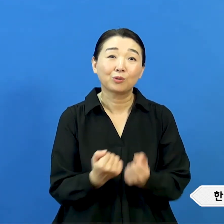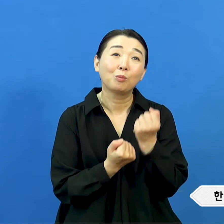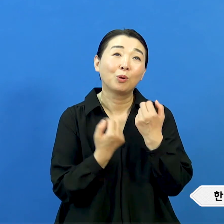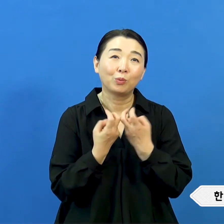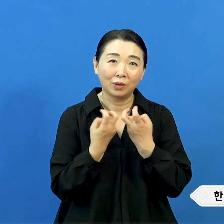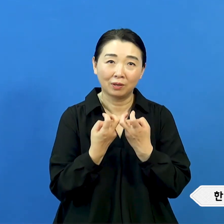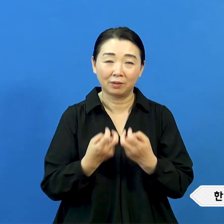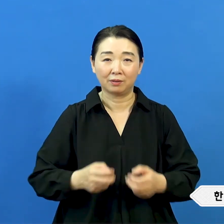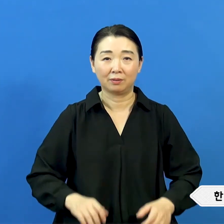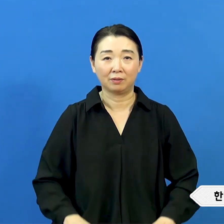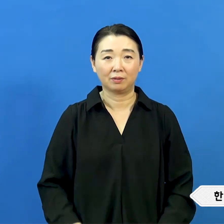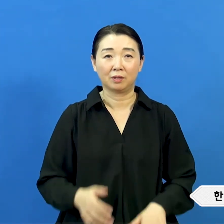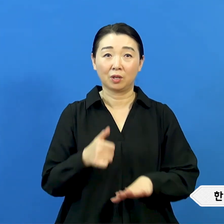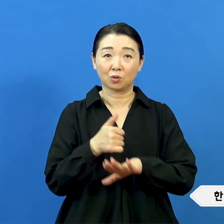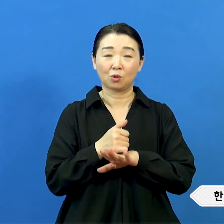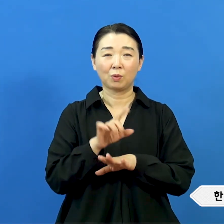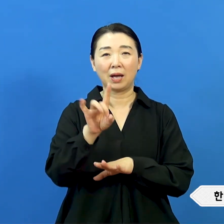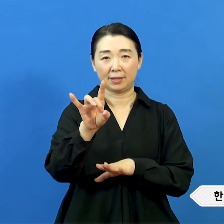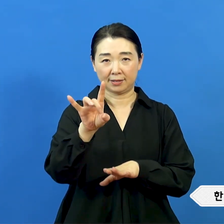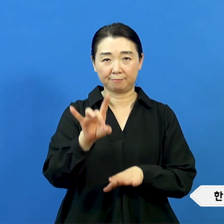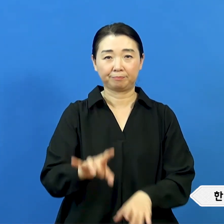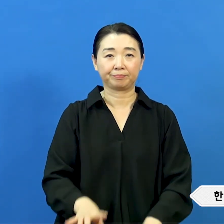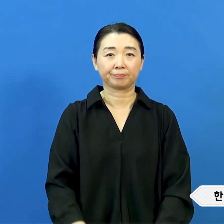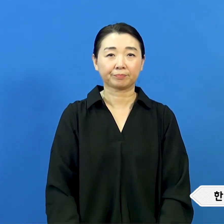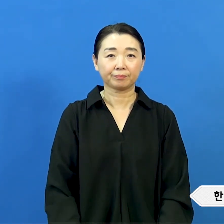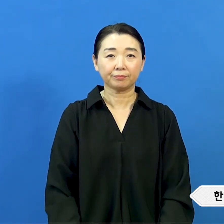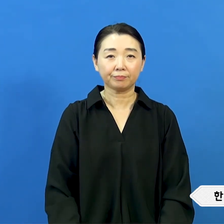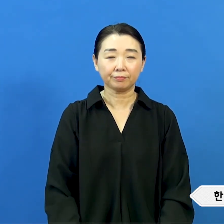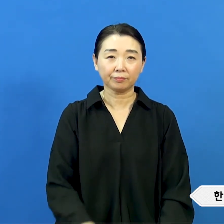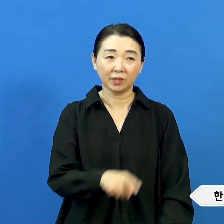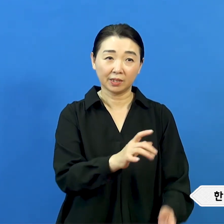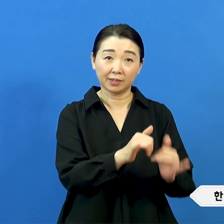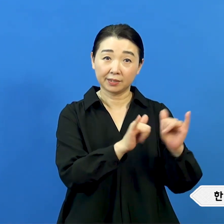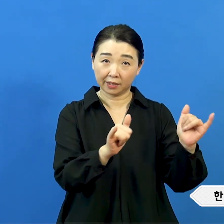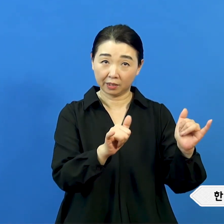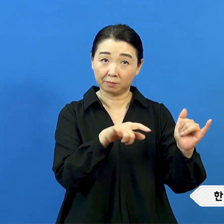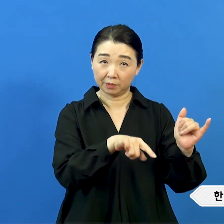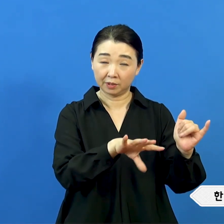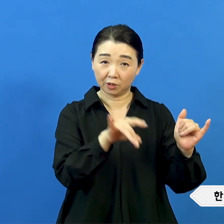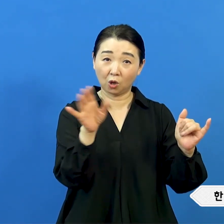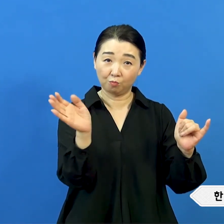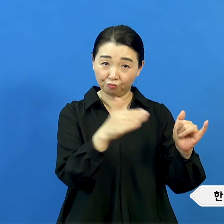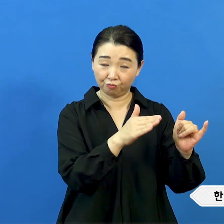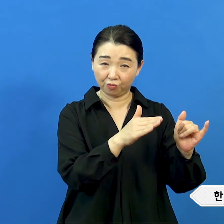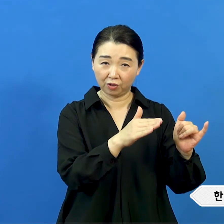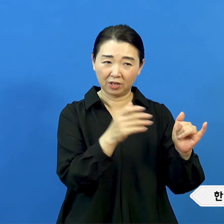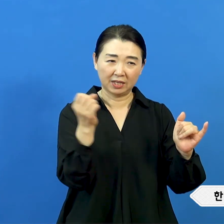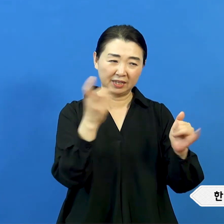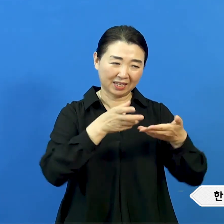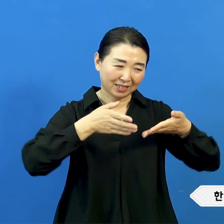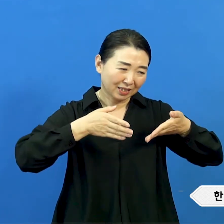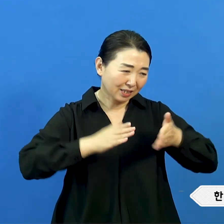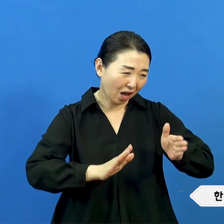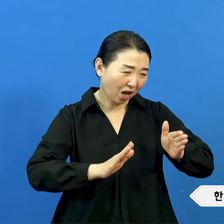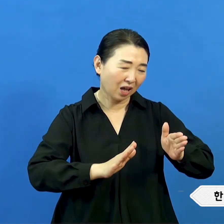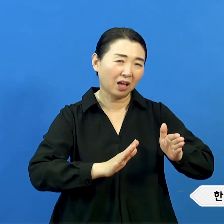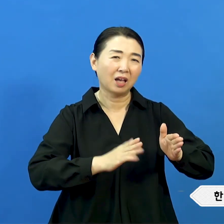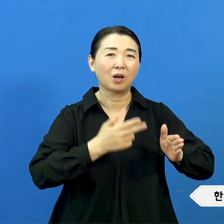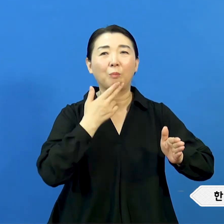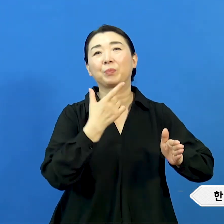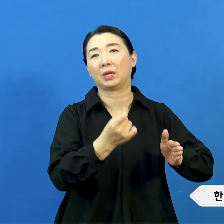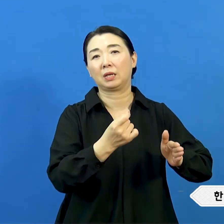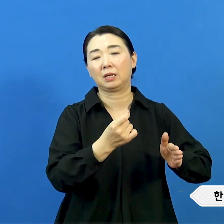될까? 결론은 하나뿐입니다. 그 사람은 애초에 진정으로 중생한 사람은 아니었던